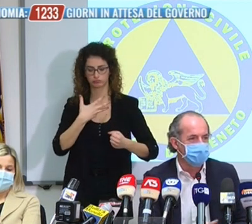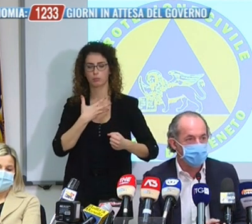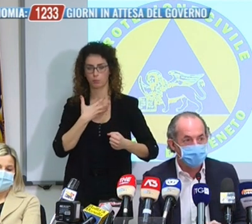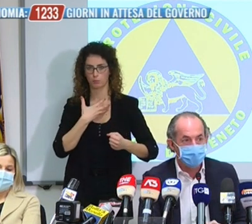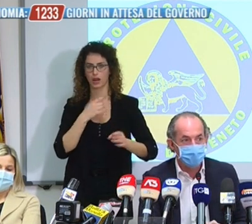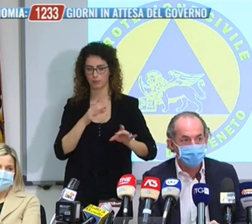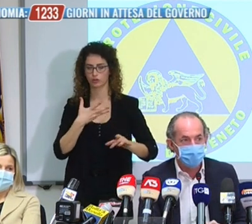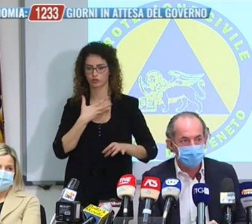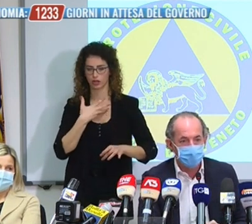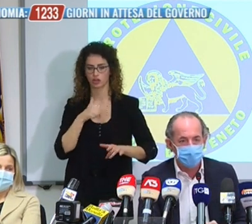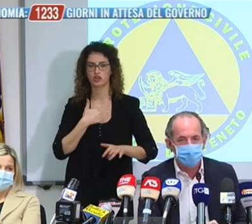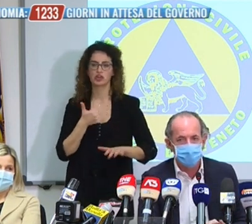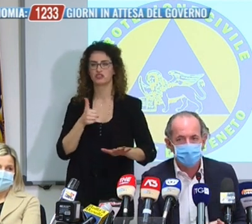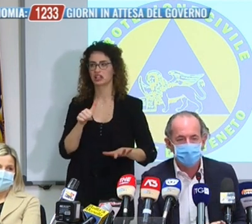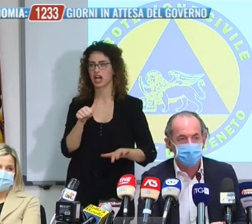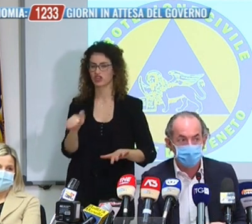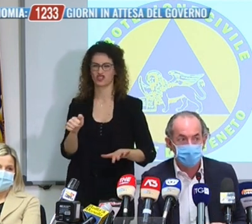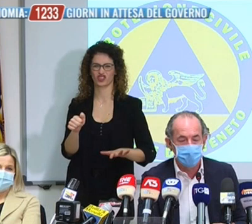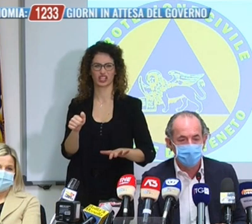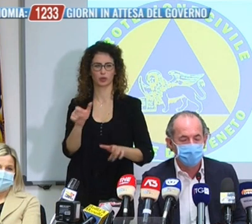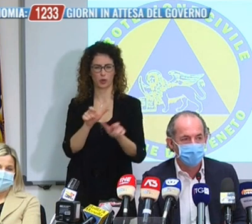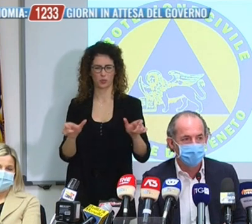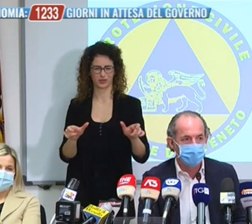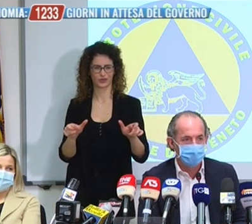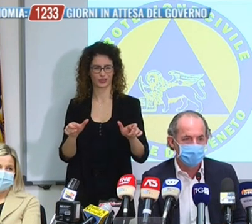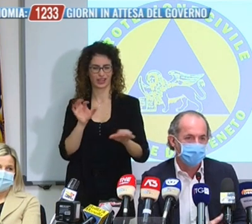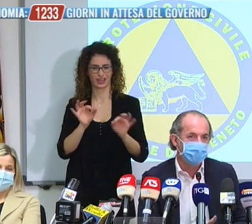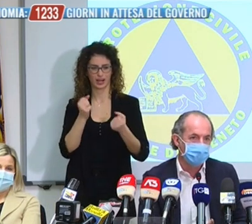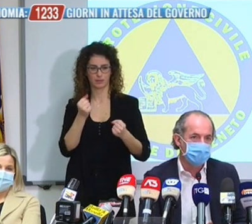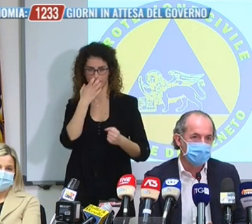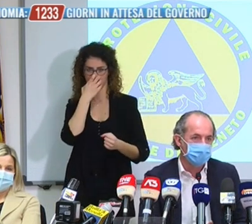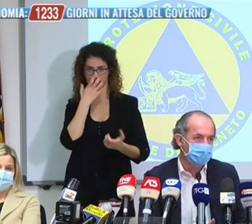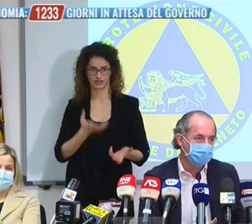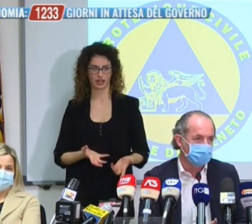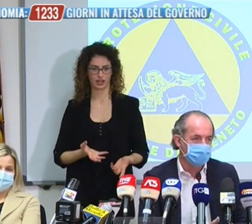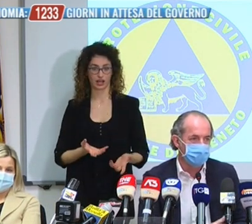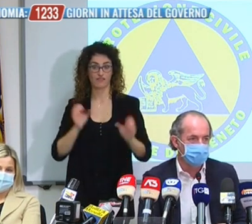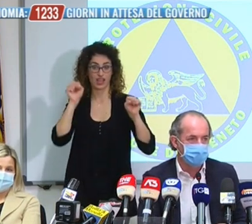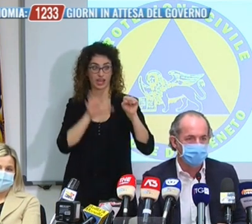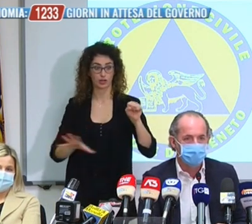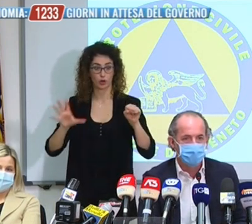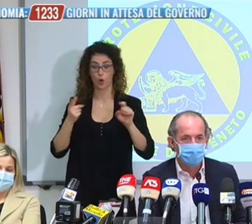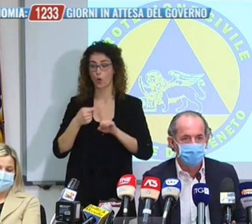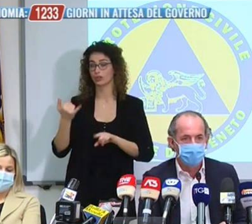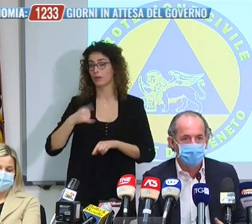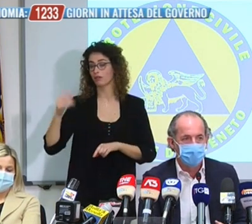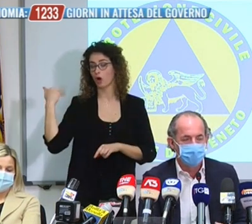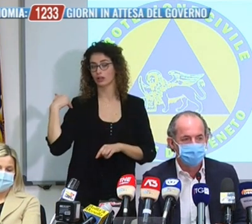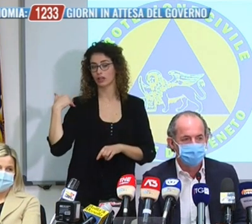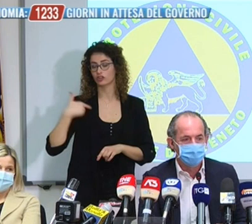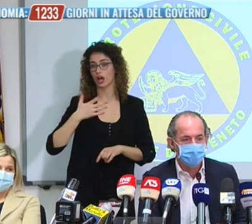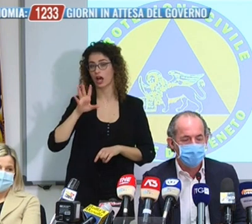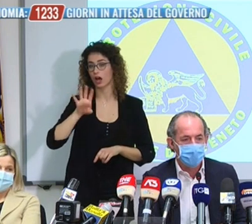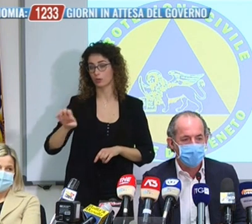Covid positivi in terapia intensiva in tutto il Veneto, siamo arrivati a 440 l'ultima volta.